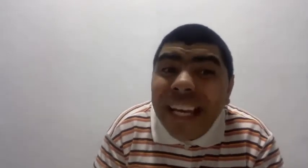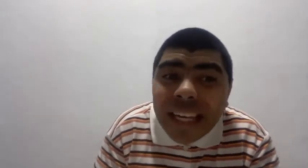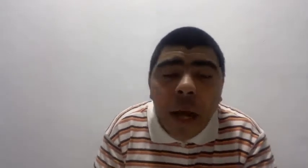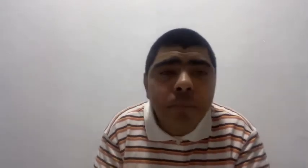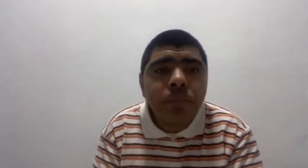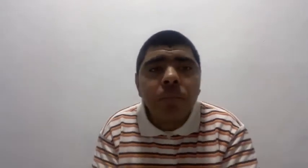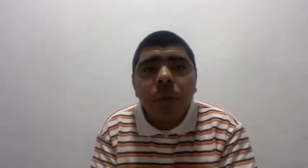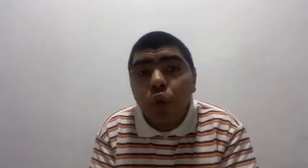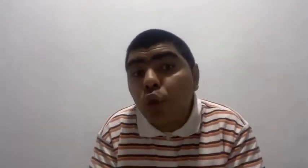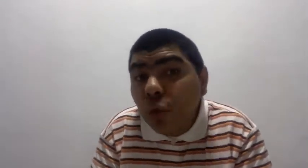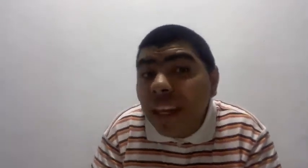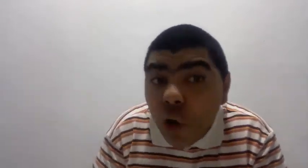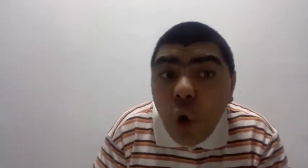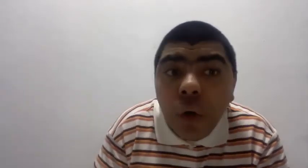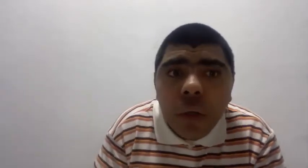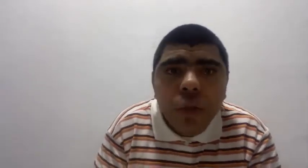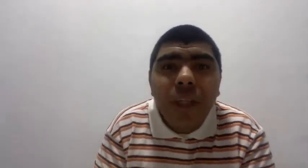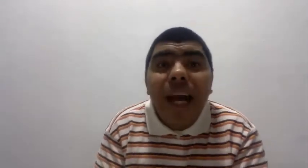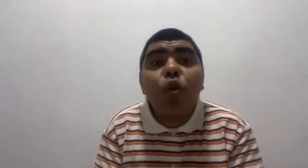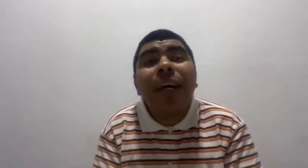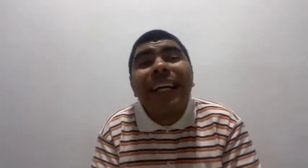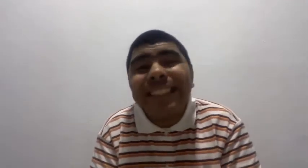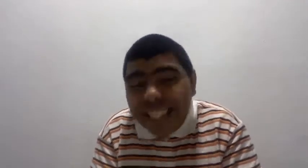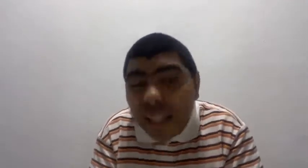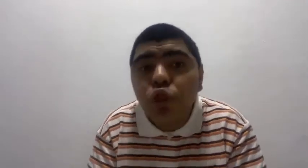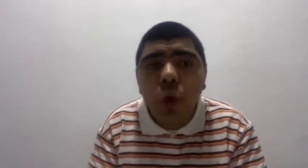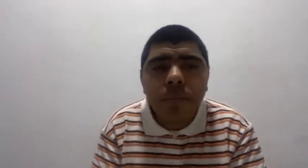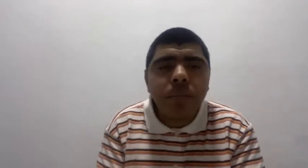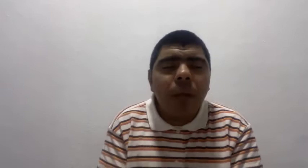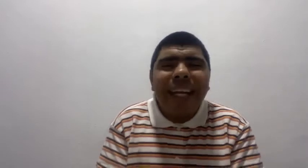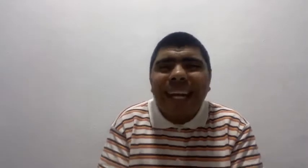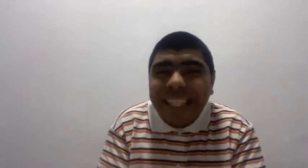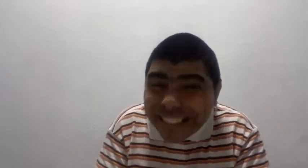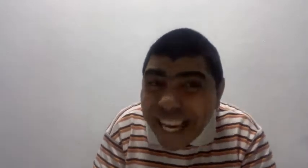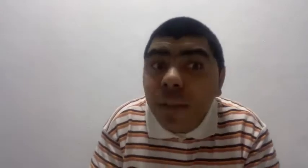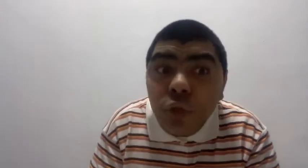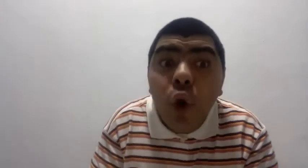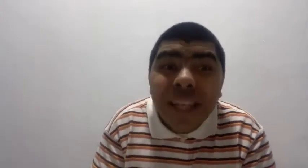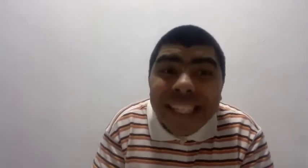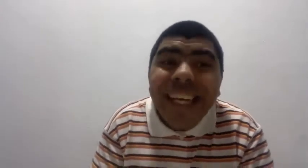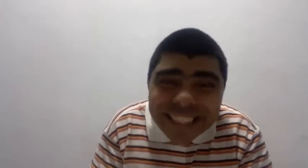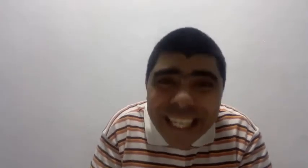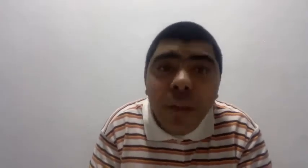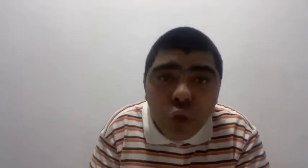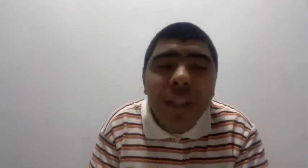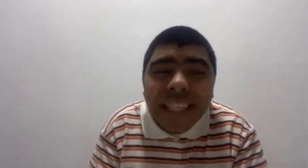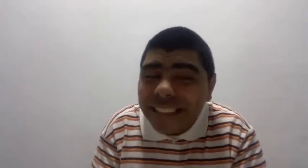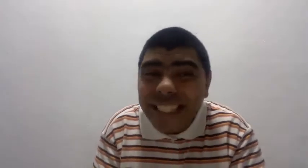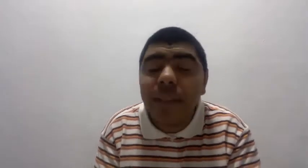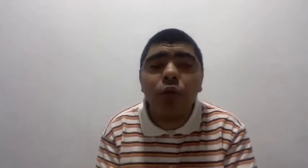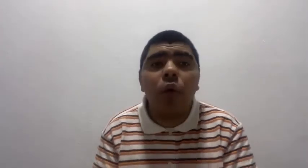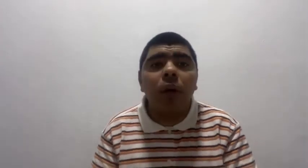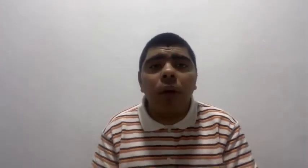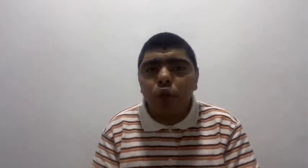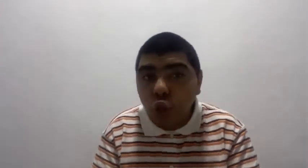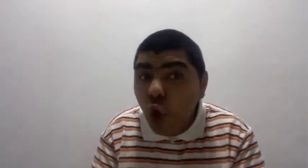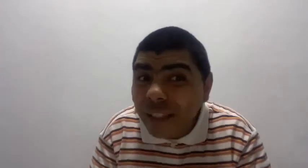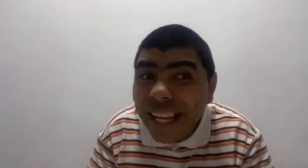anhela que usted y yo sigamos creciendo, creciendo y creciendo y creciendo. Dios quiere